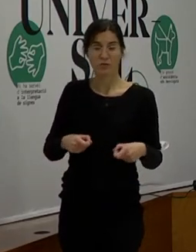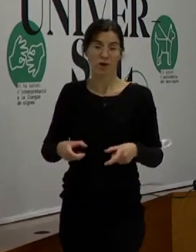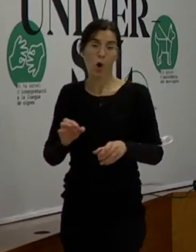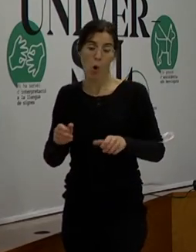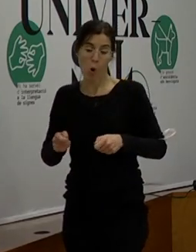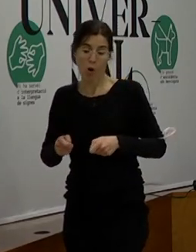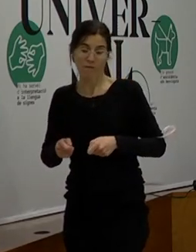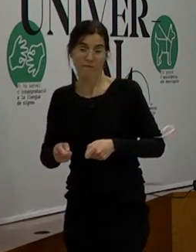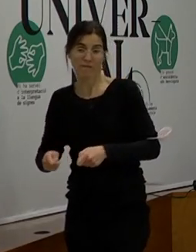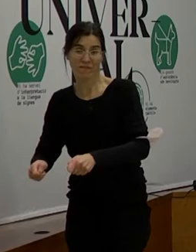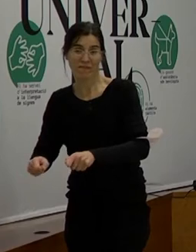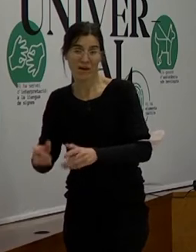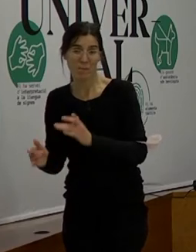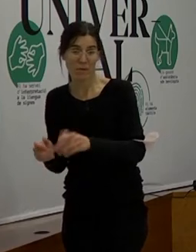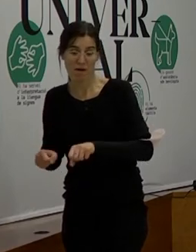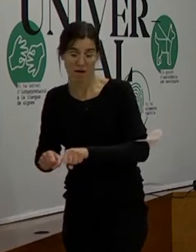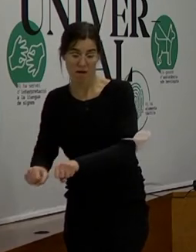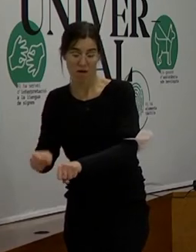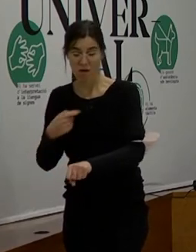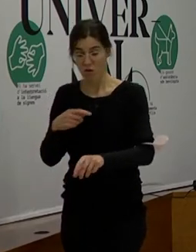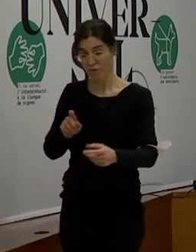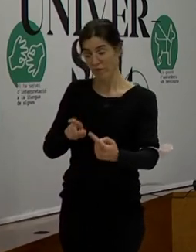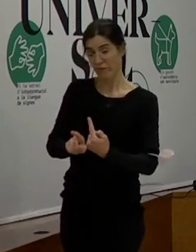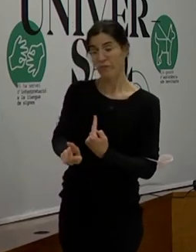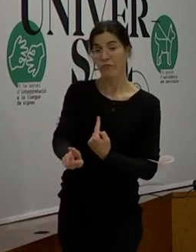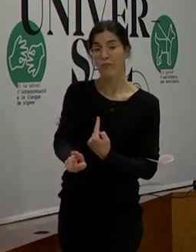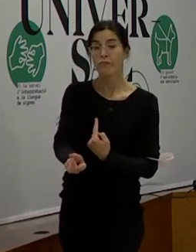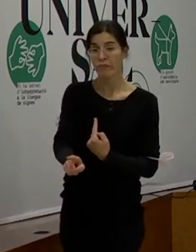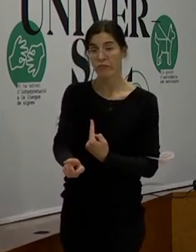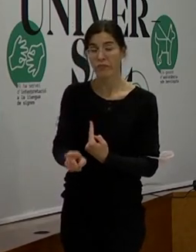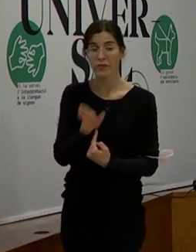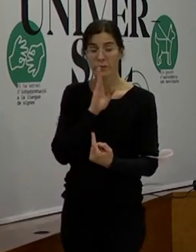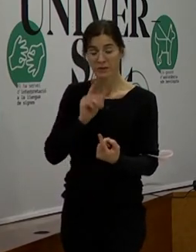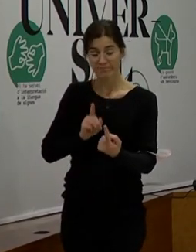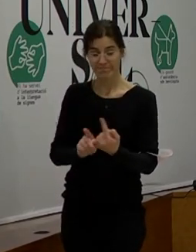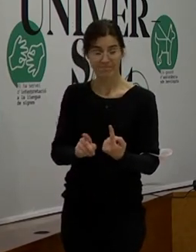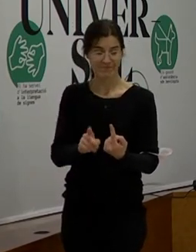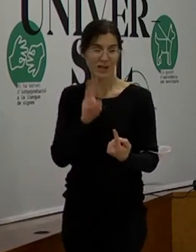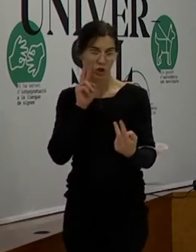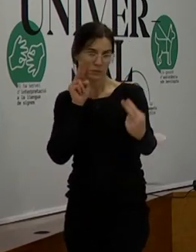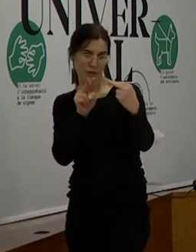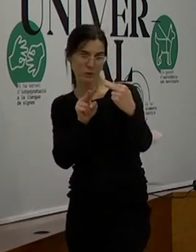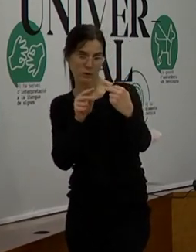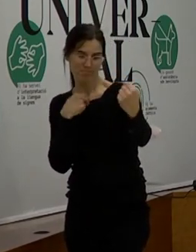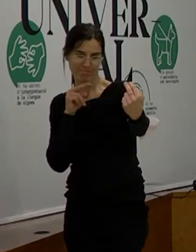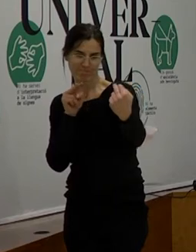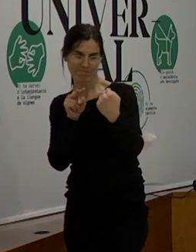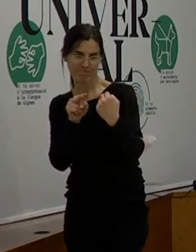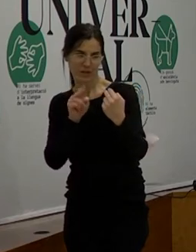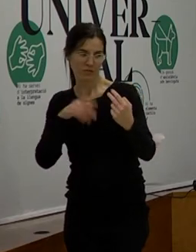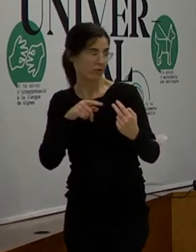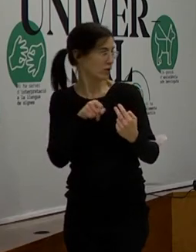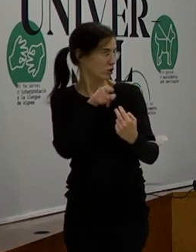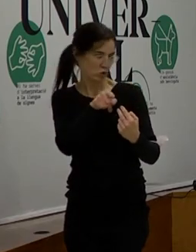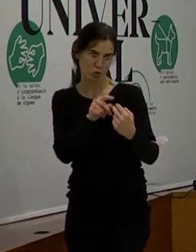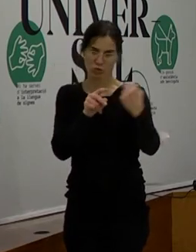nen i jo vaig amb la cadira de rodes, anem per la vorera, ens mirem fixament i bajes tu, ¿verdad,